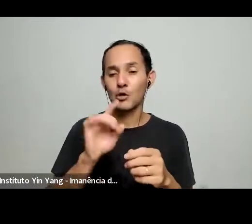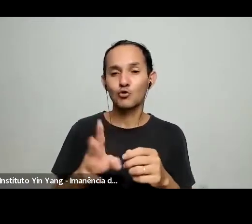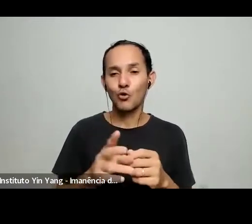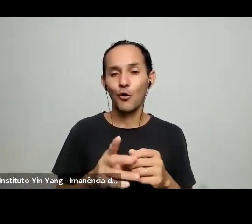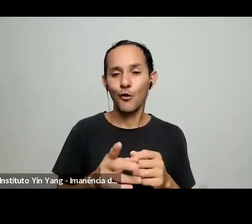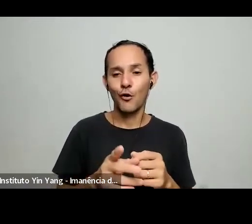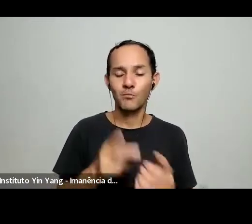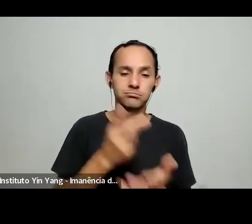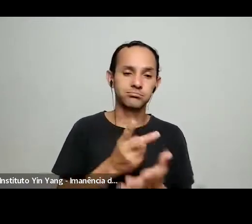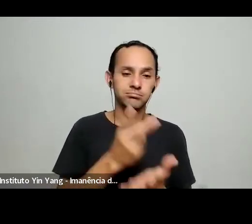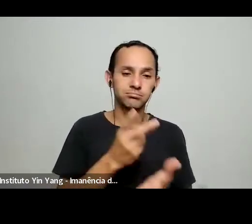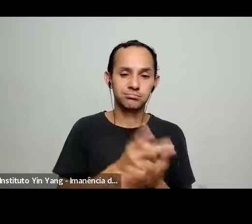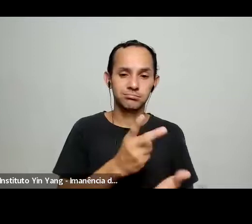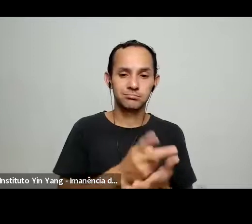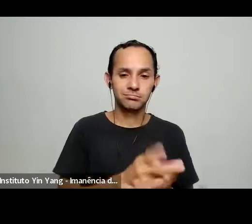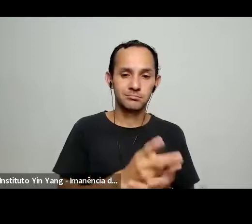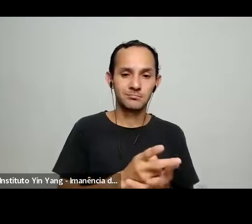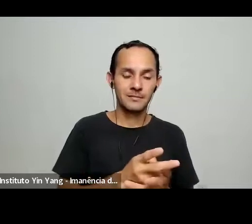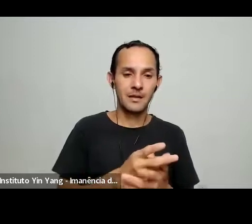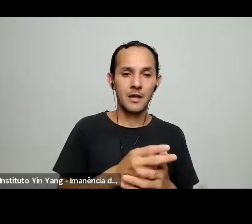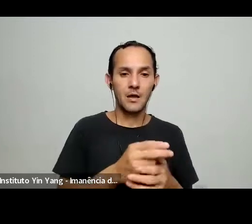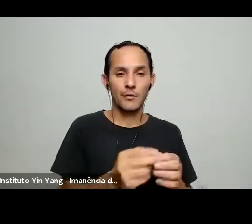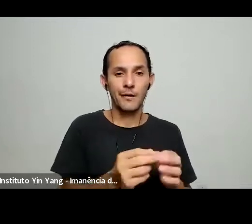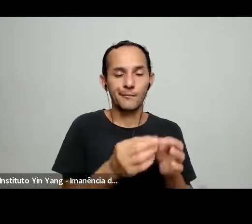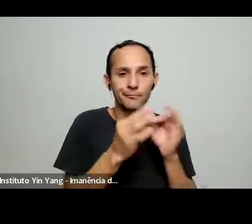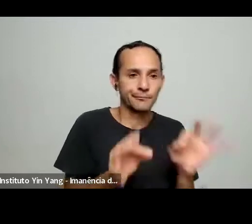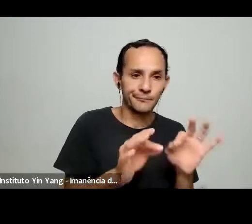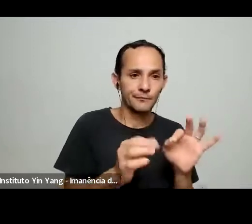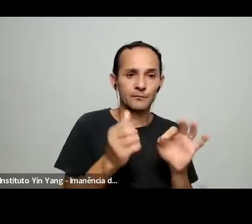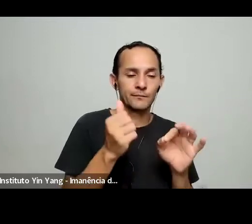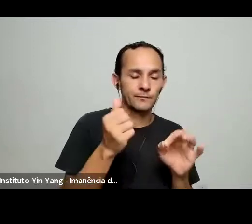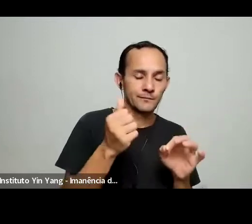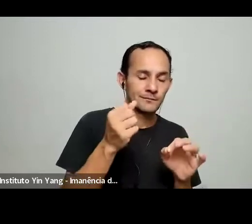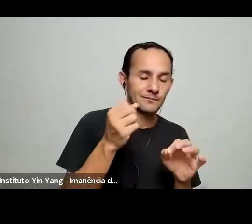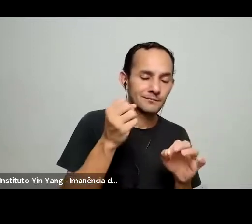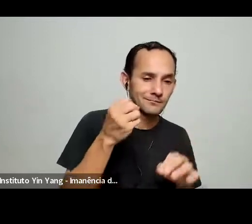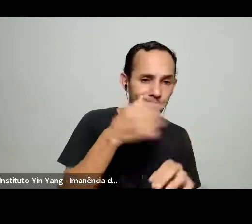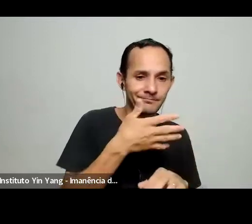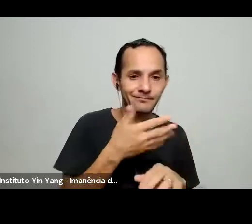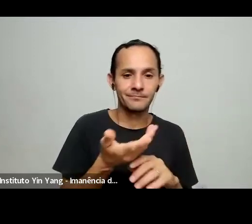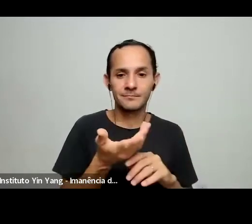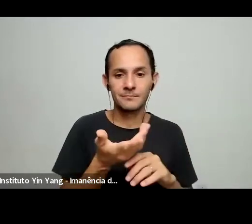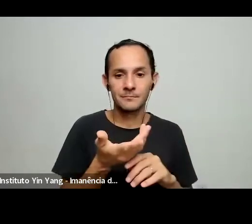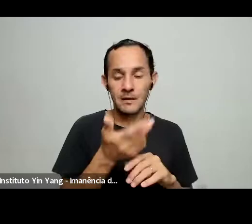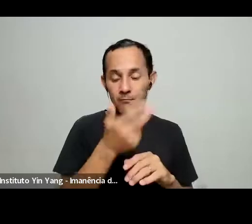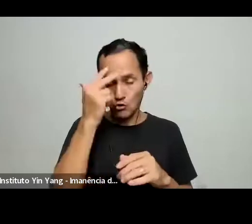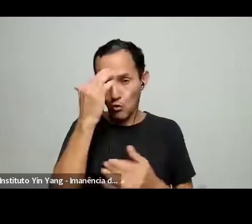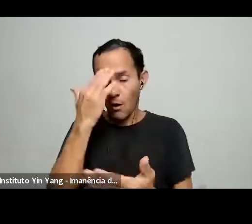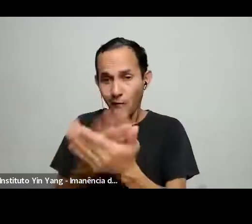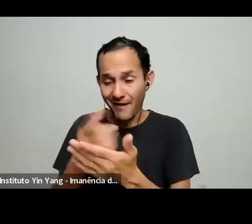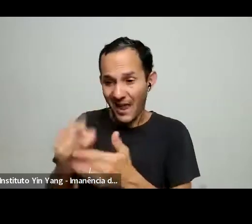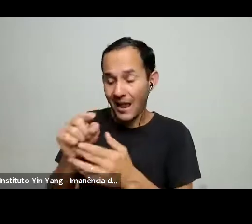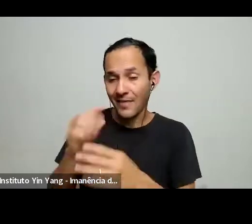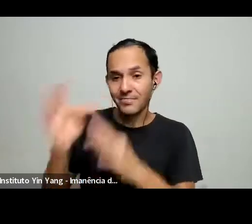placebo que existe para toda e qualquer técnica, né? Então, toda e qualquer técnica que a pessoa confia que é terapêutica tem